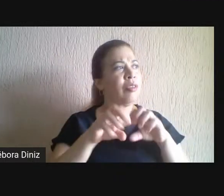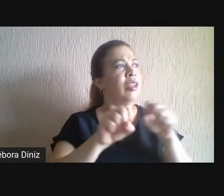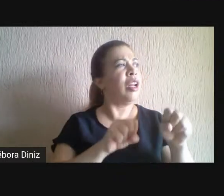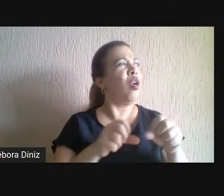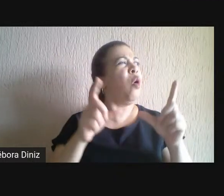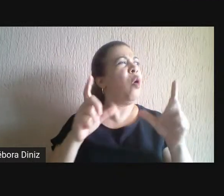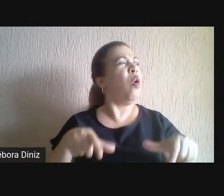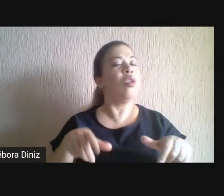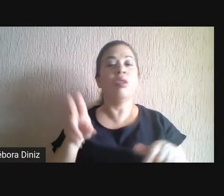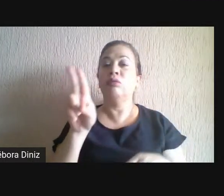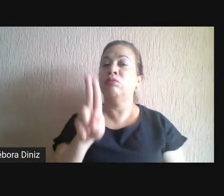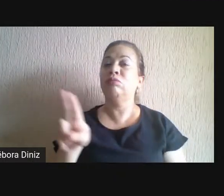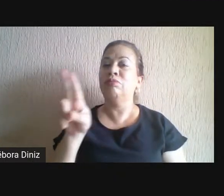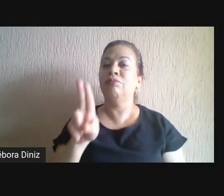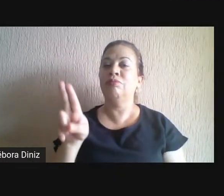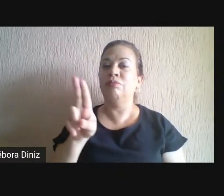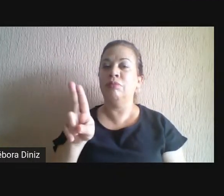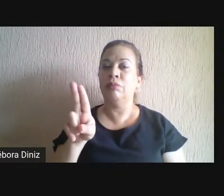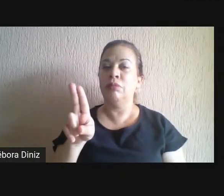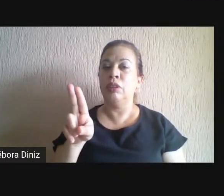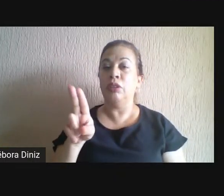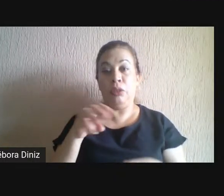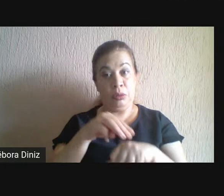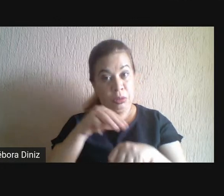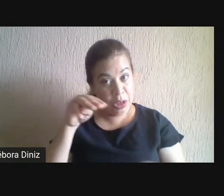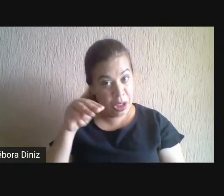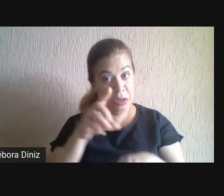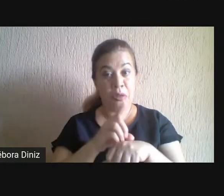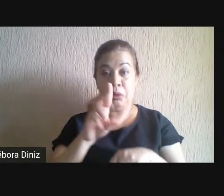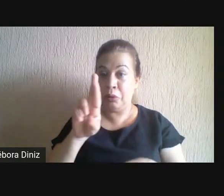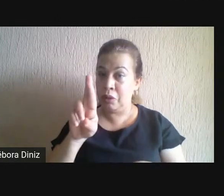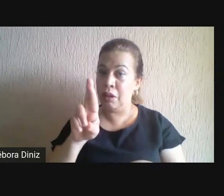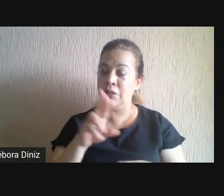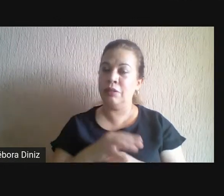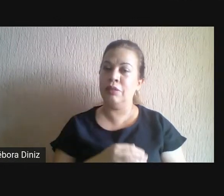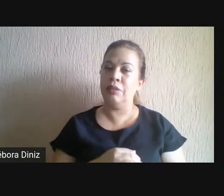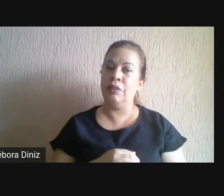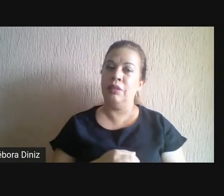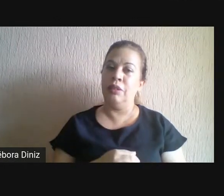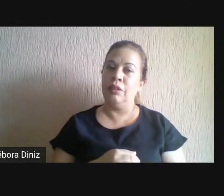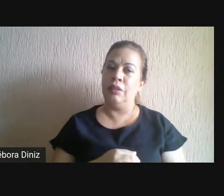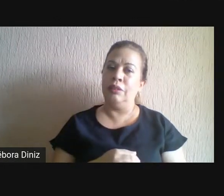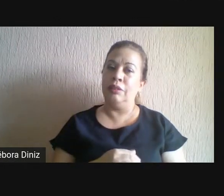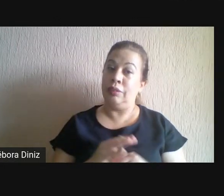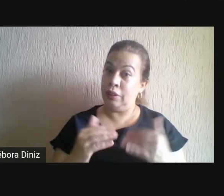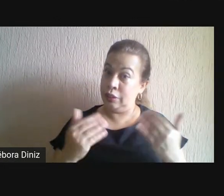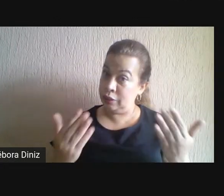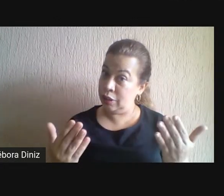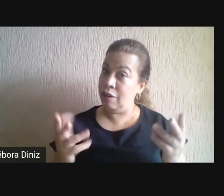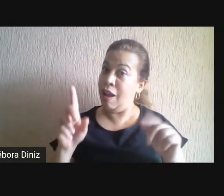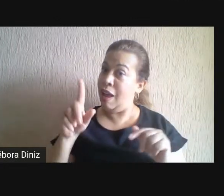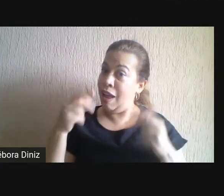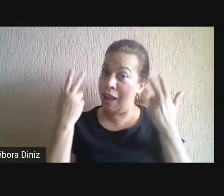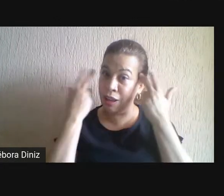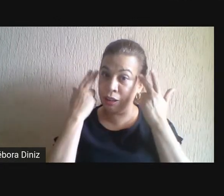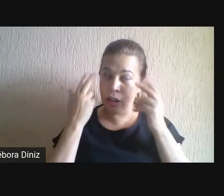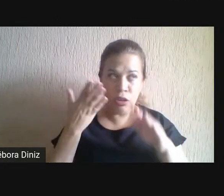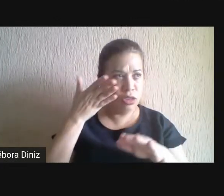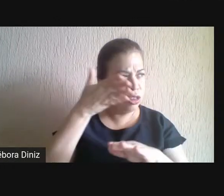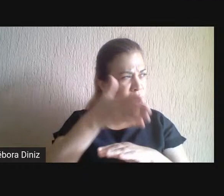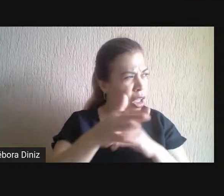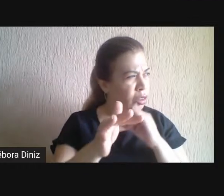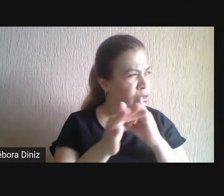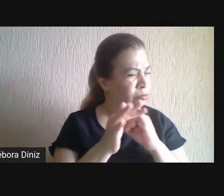universidade, nos mestrados e doutorados. Então, é normal que eles, ao chegar no